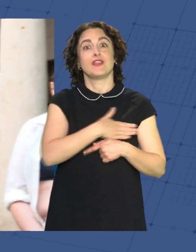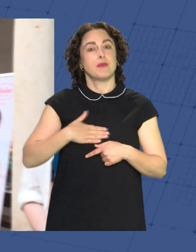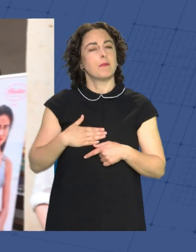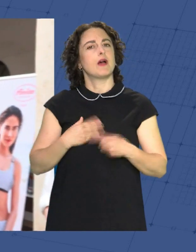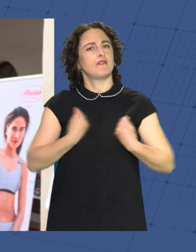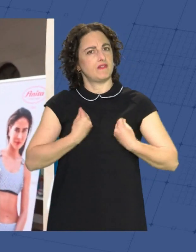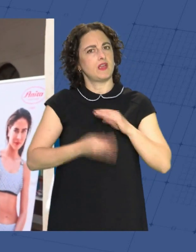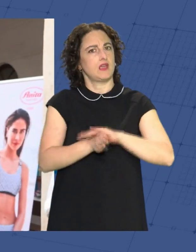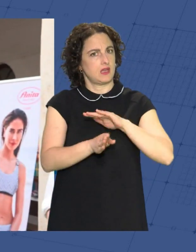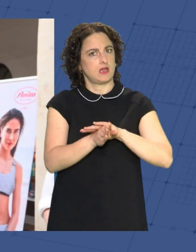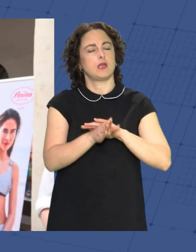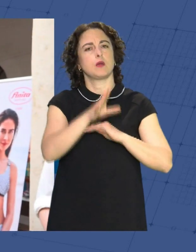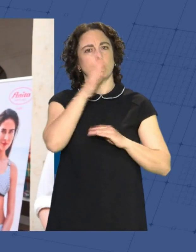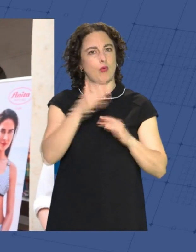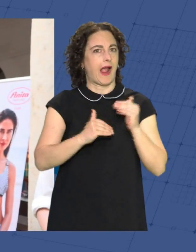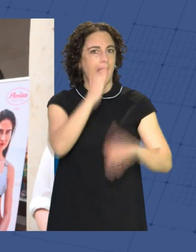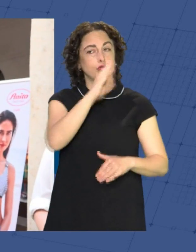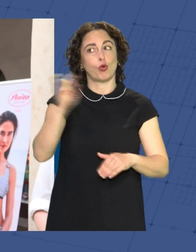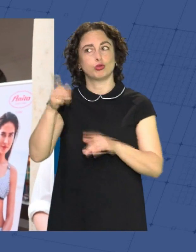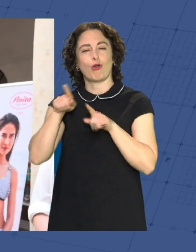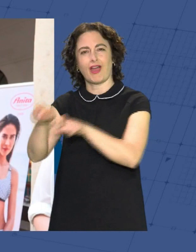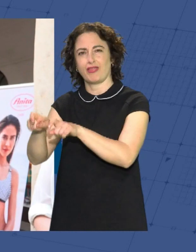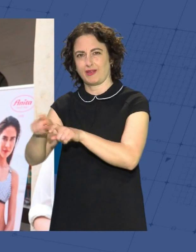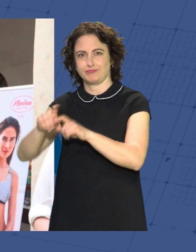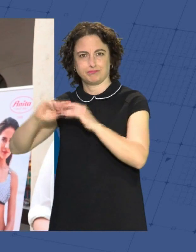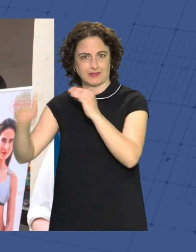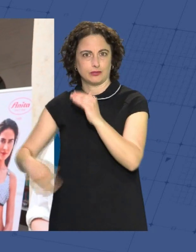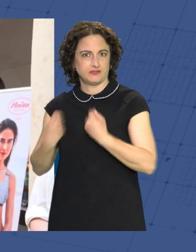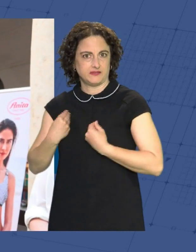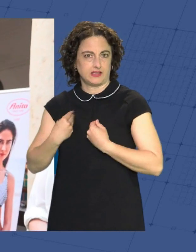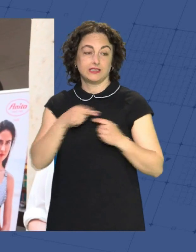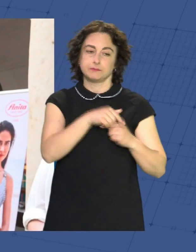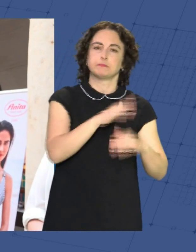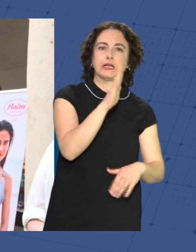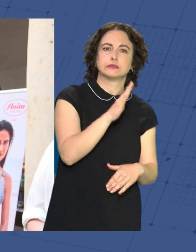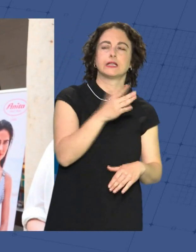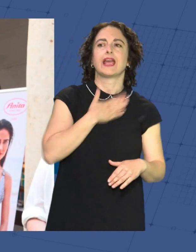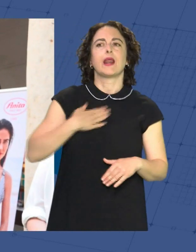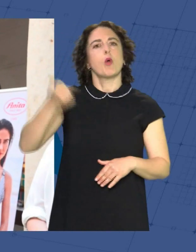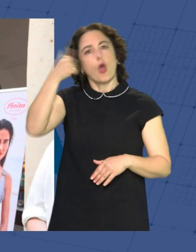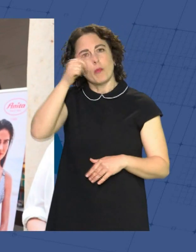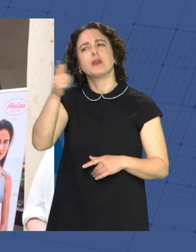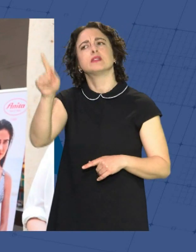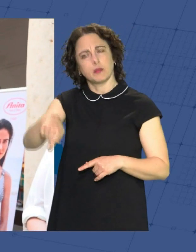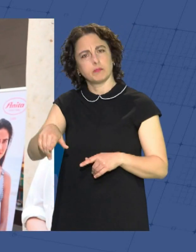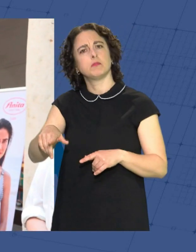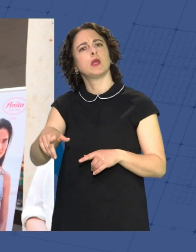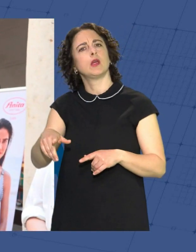supervivencia tan alta, a diferencia de otro tipo de tumores. Lo que queremos es que los hombres también cojan la palabra,